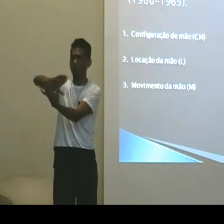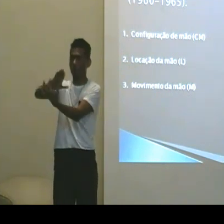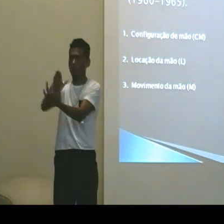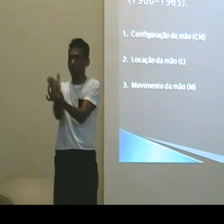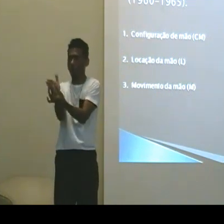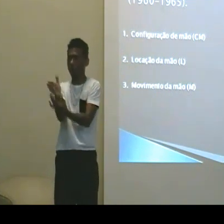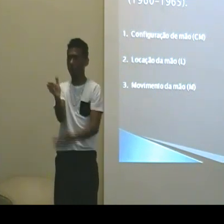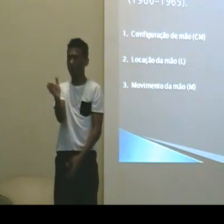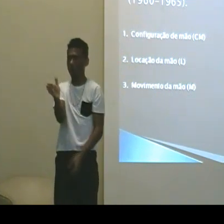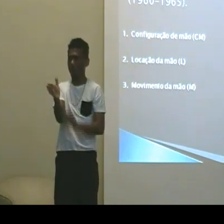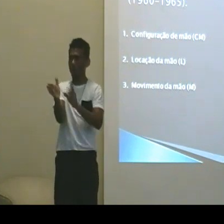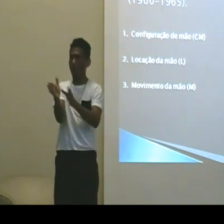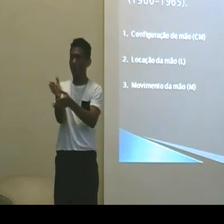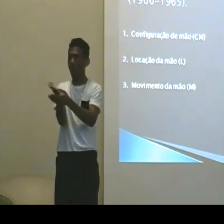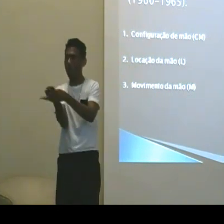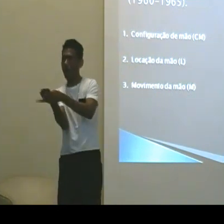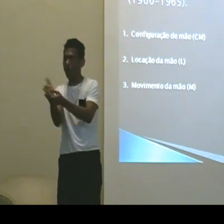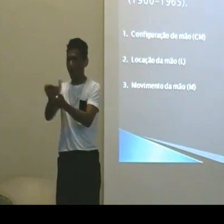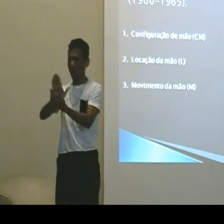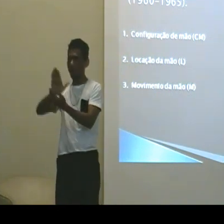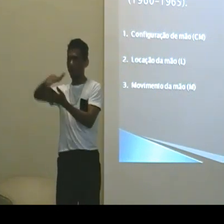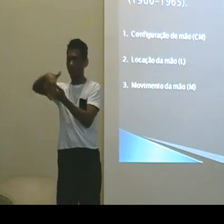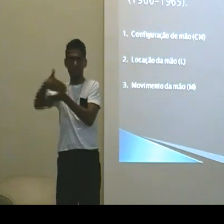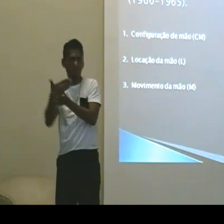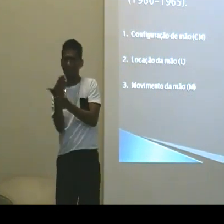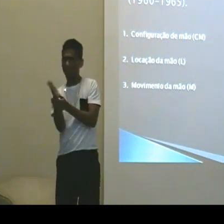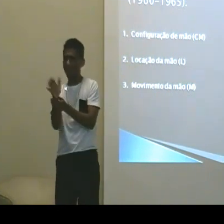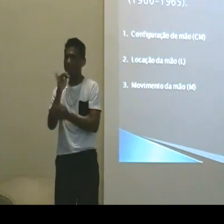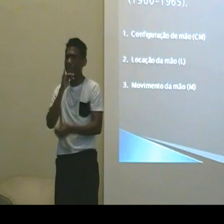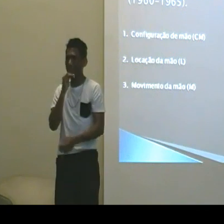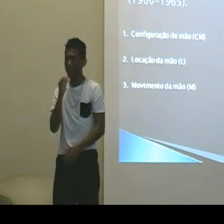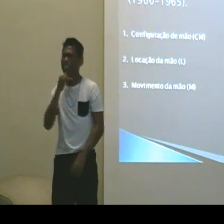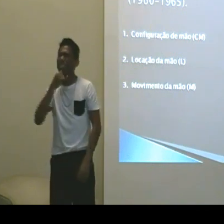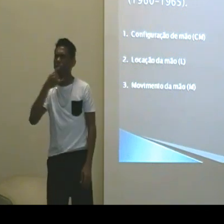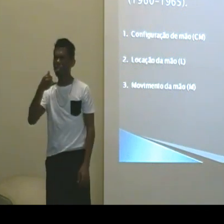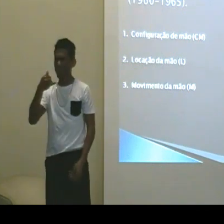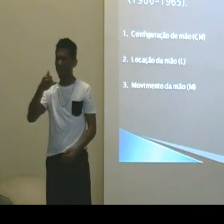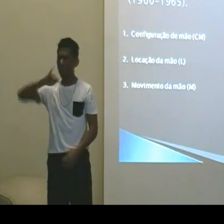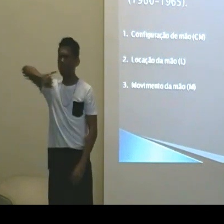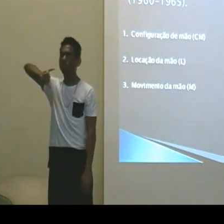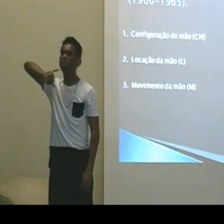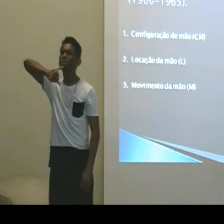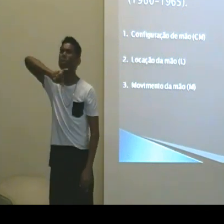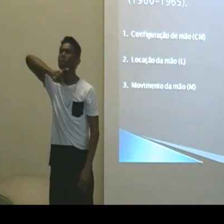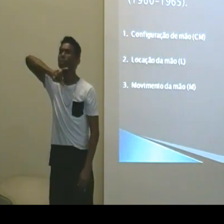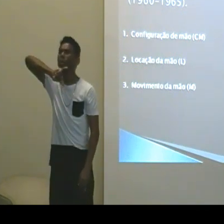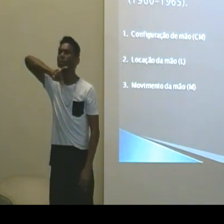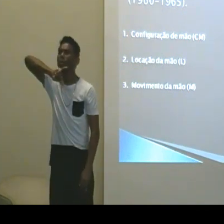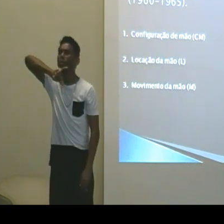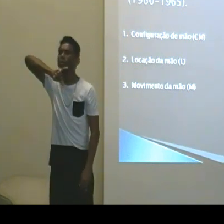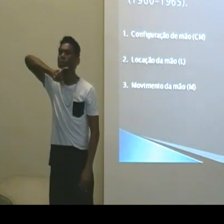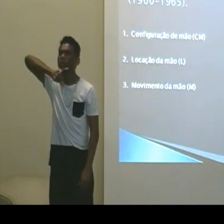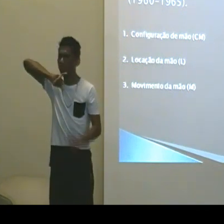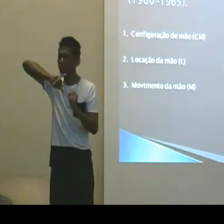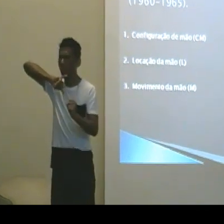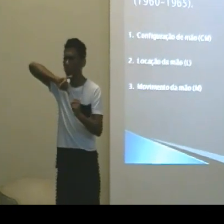fora. Ou posso voltar para o lado, para cima, para baixo, né? O sinal de triste pode ser feito desse jeito?